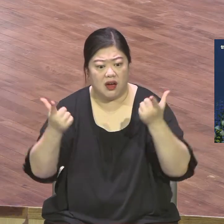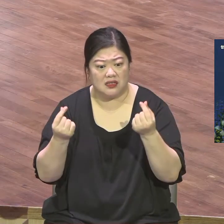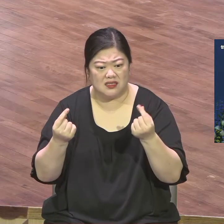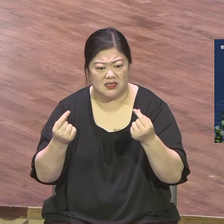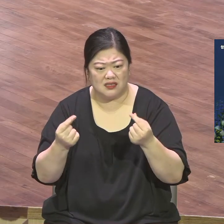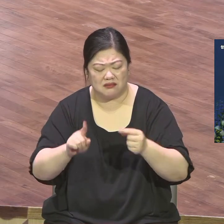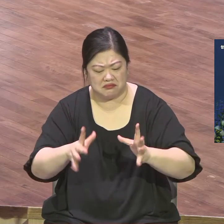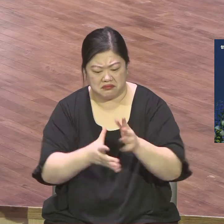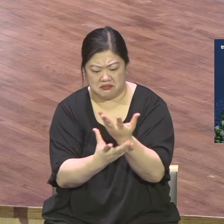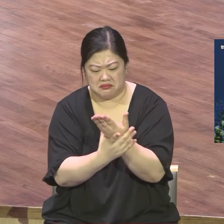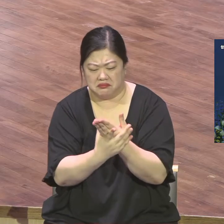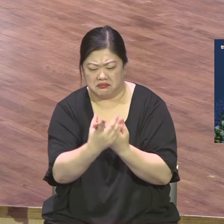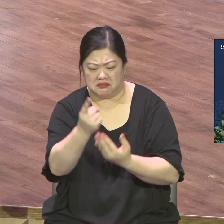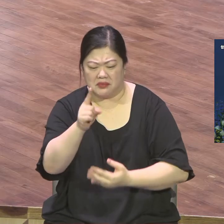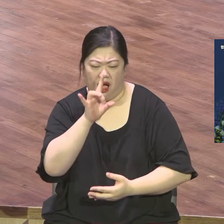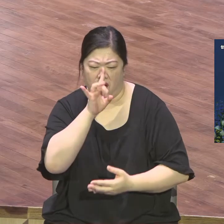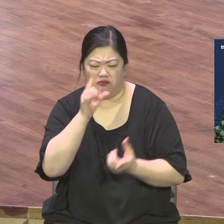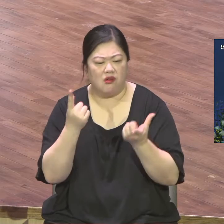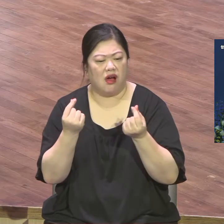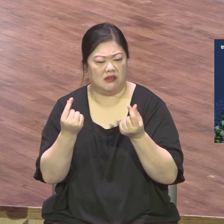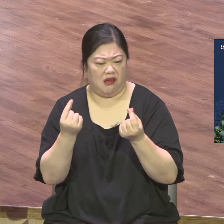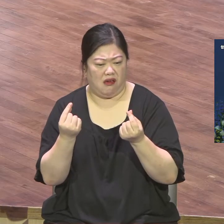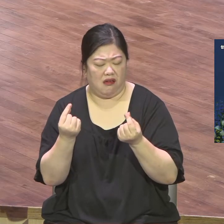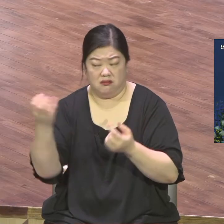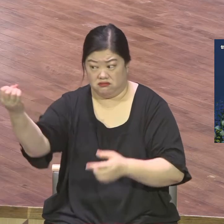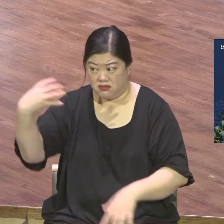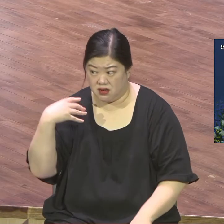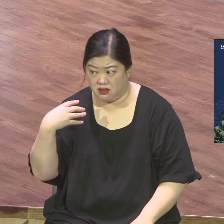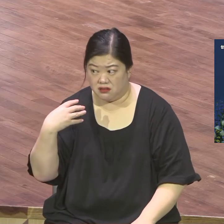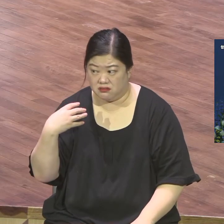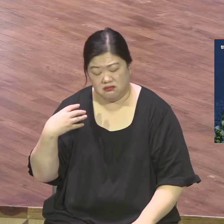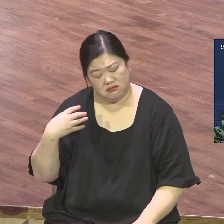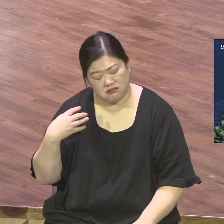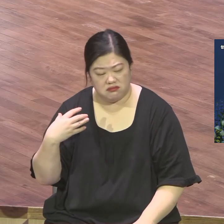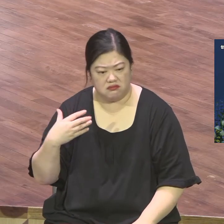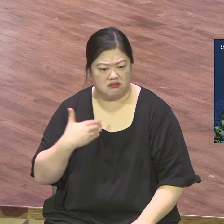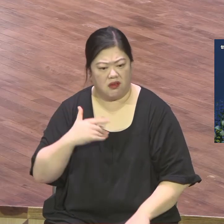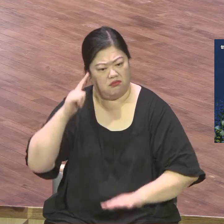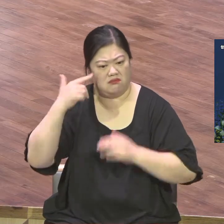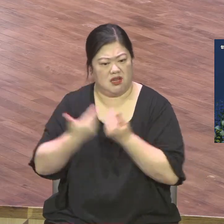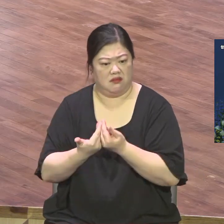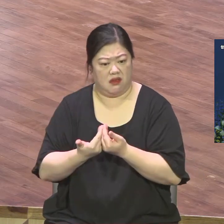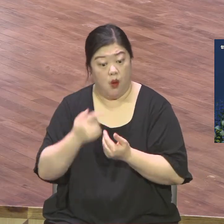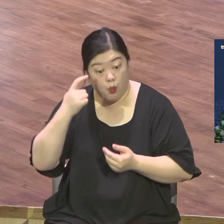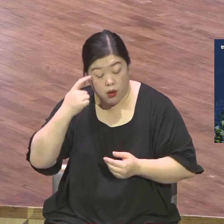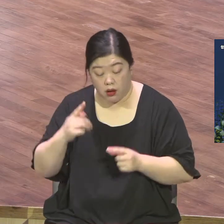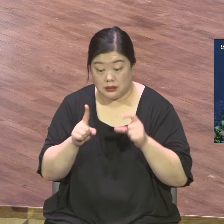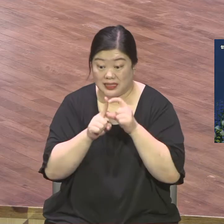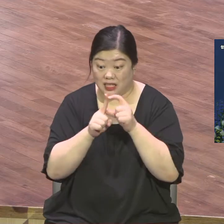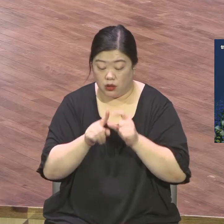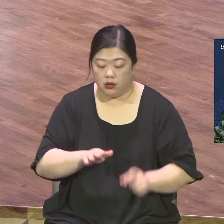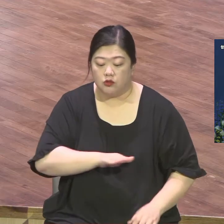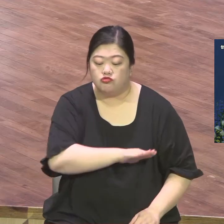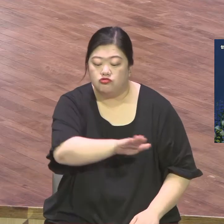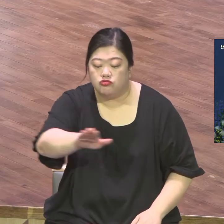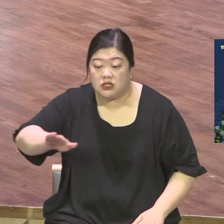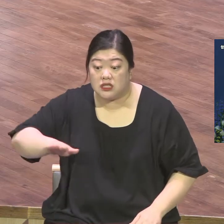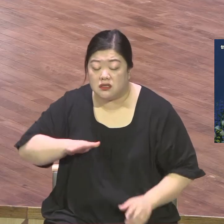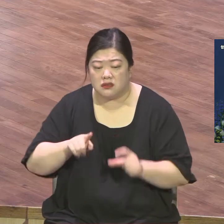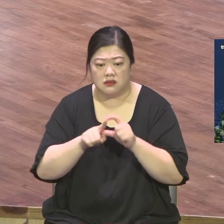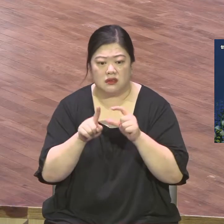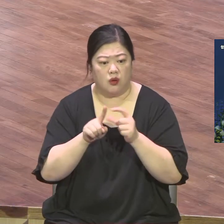민족보다도 공동체 의식이 뛰어나는 민족입니다. 사실 영적인 삶에 있어서도 우리라고 하는